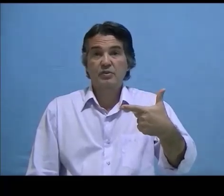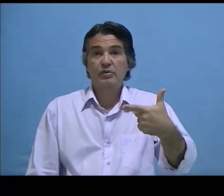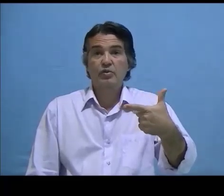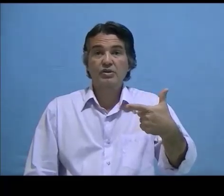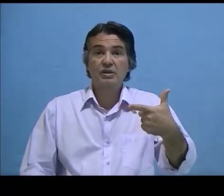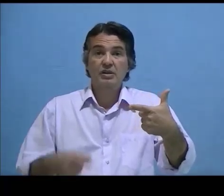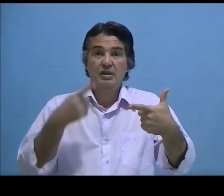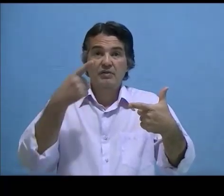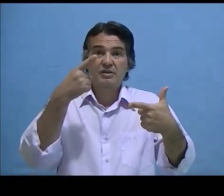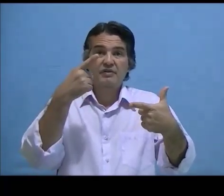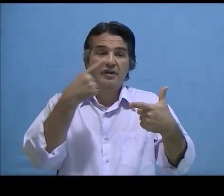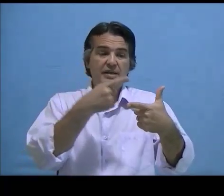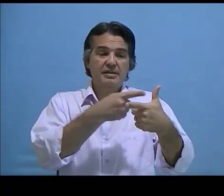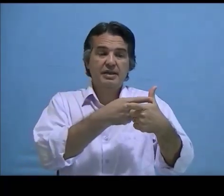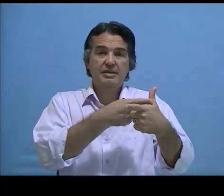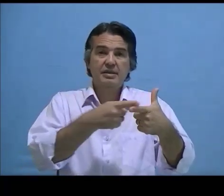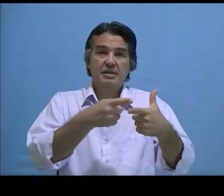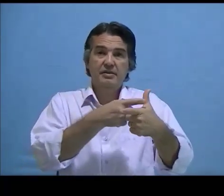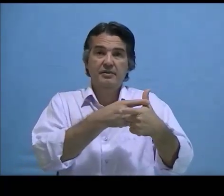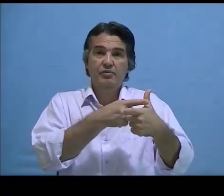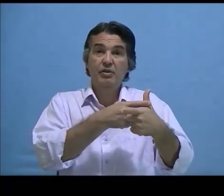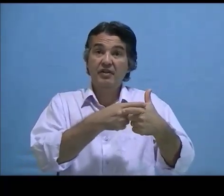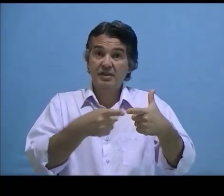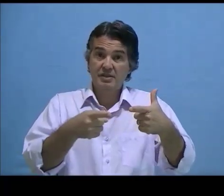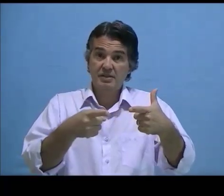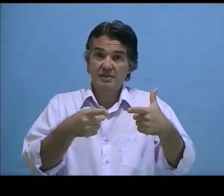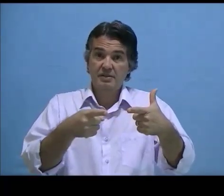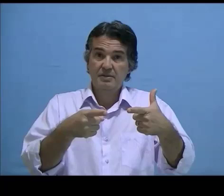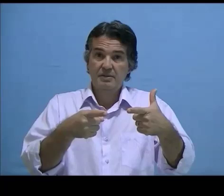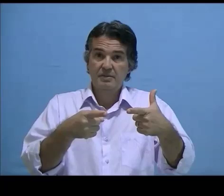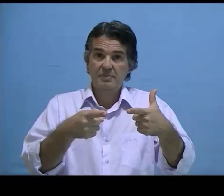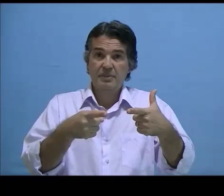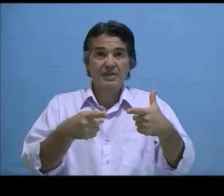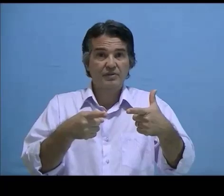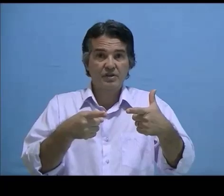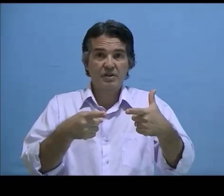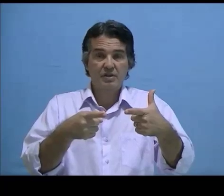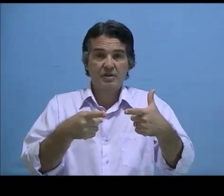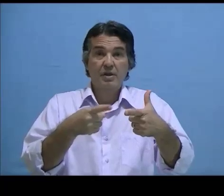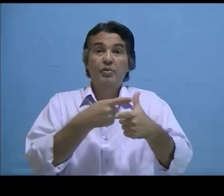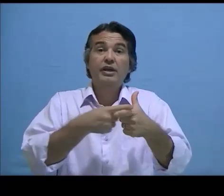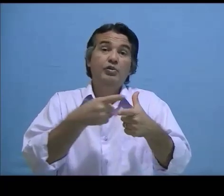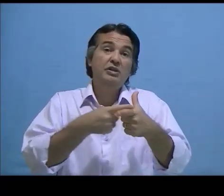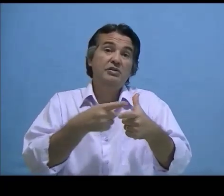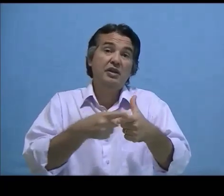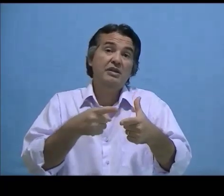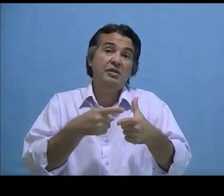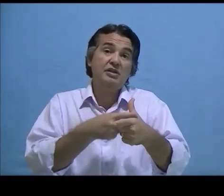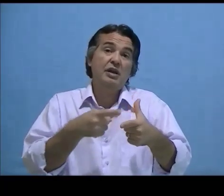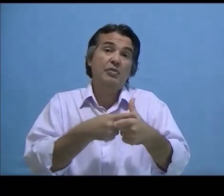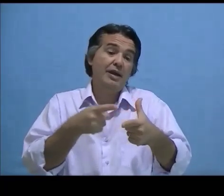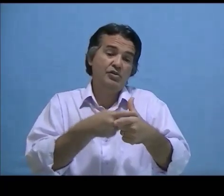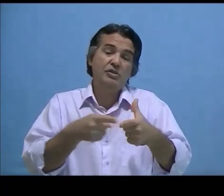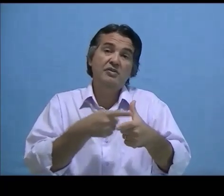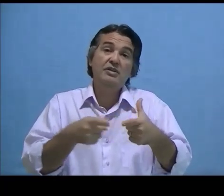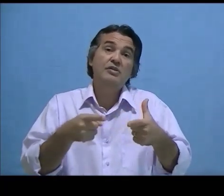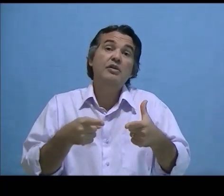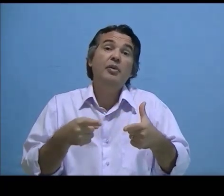número 2, e você faz assim, uma vez, para dividir. Porque duas vezes é o sinal, mais duas vezes é o sinal de